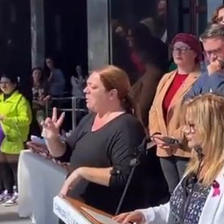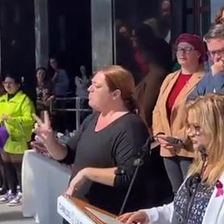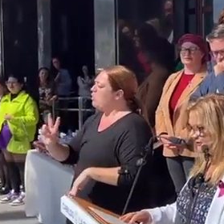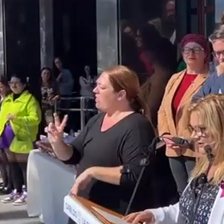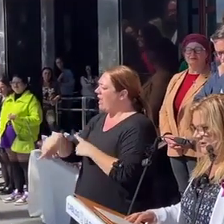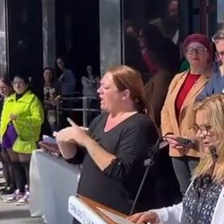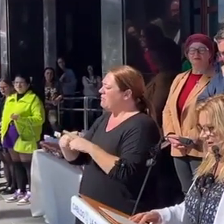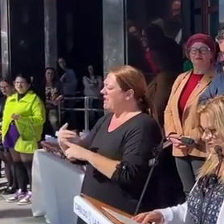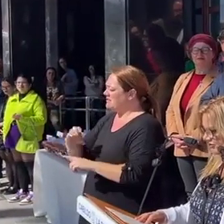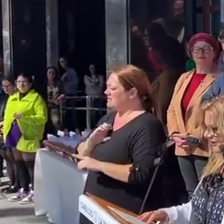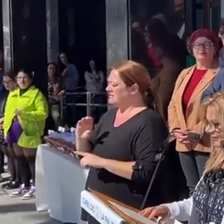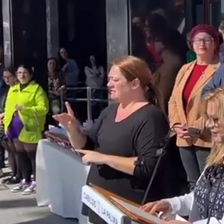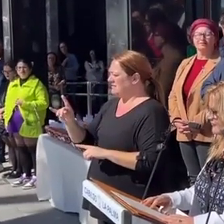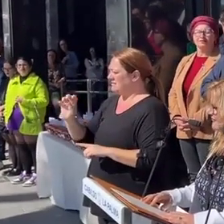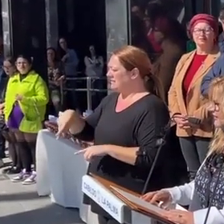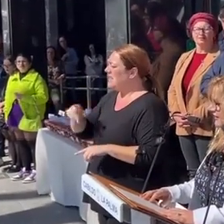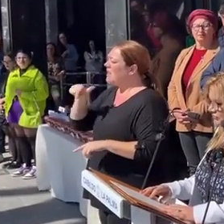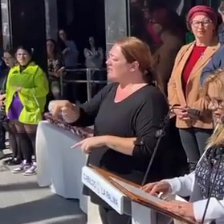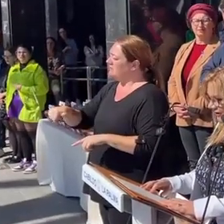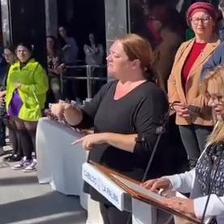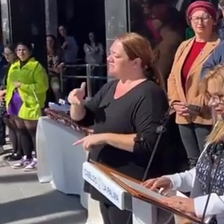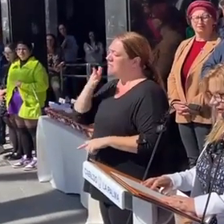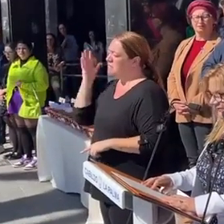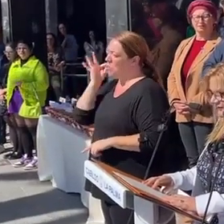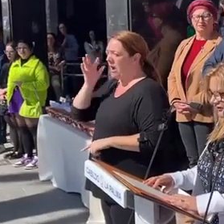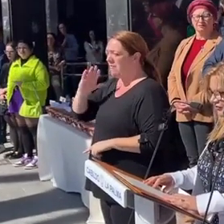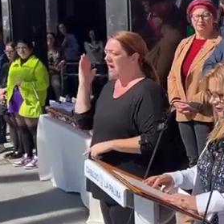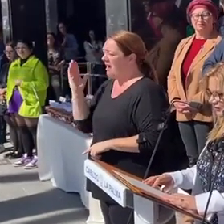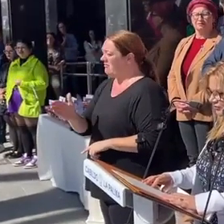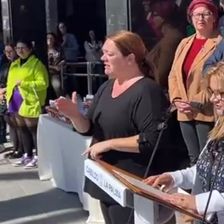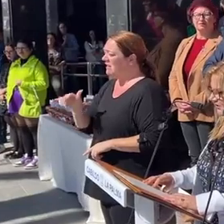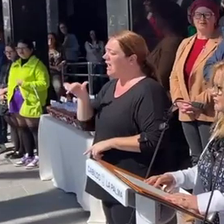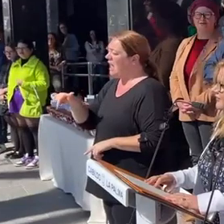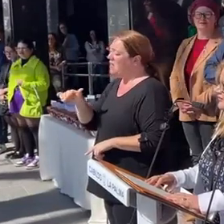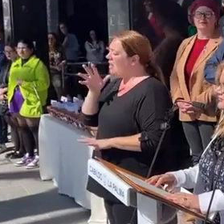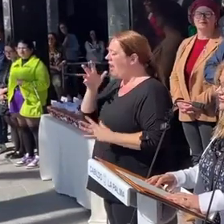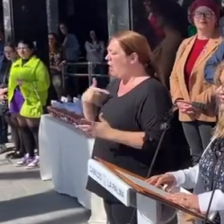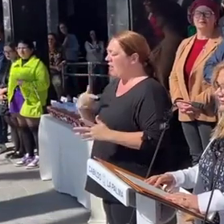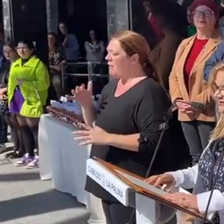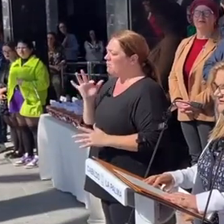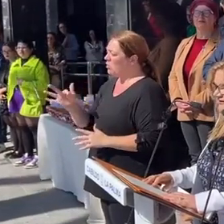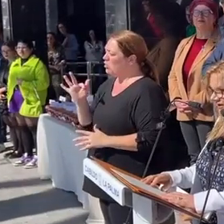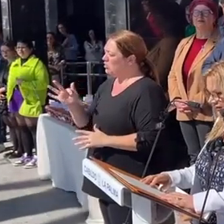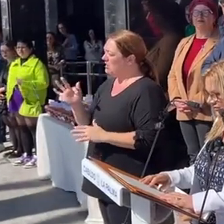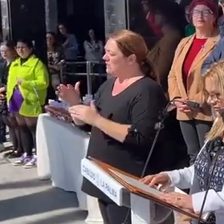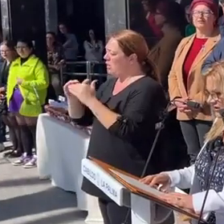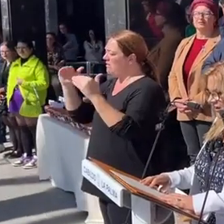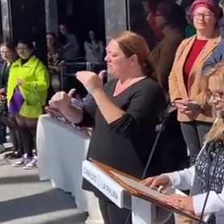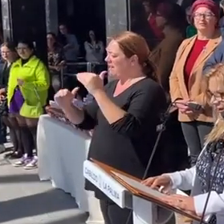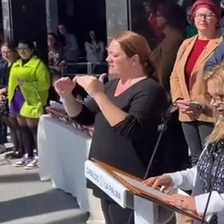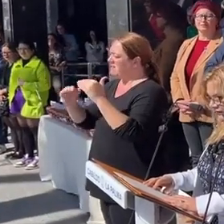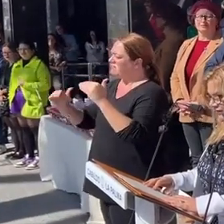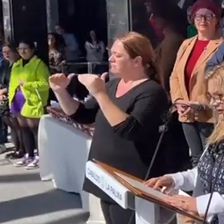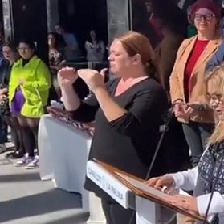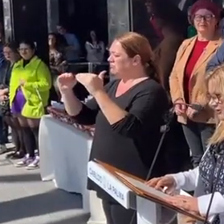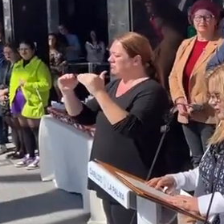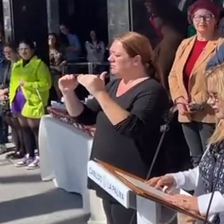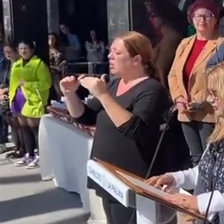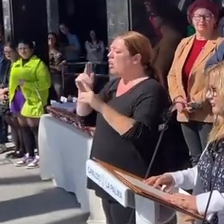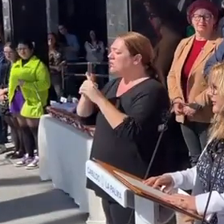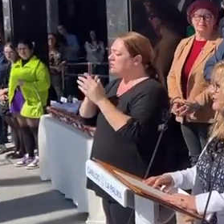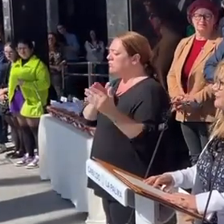las no contributivas, que son las que más afectan a las mujeres, está teniendo efectos positivos en la reducción de las brechas de género, marcando